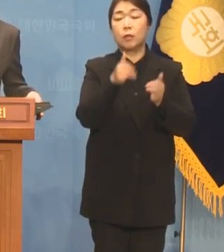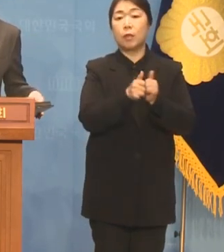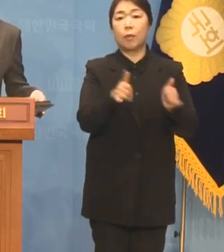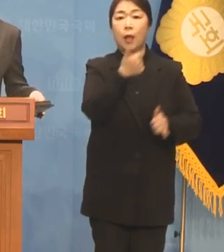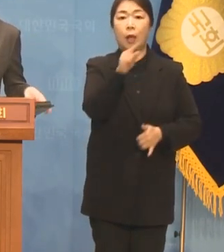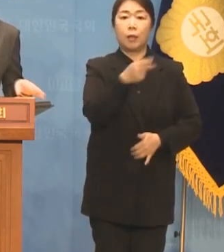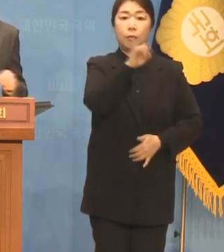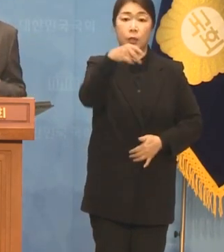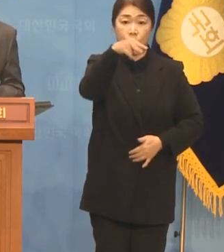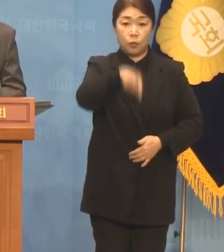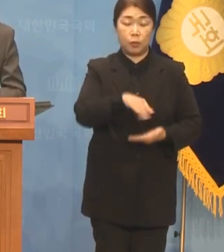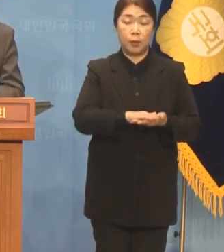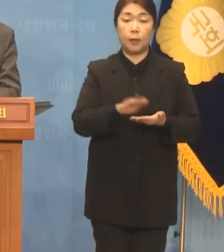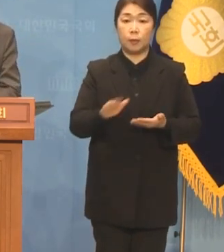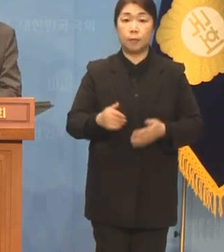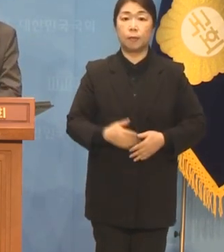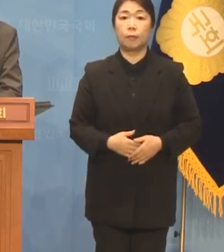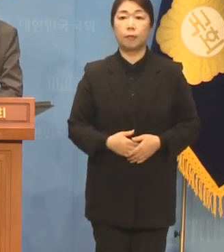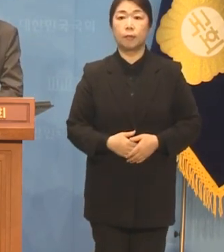자리 함께 하셨습니다.